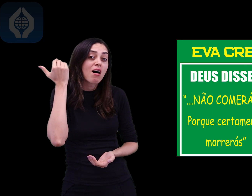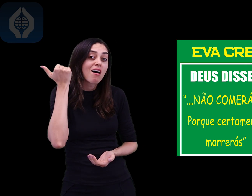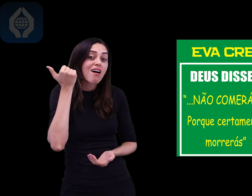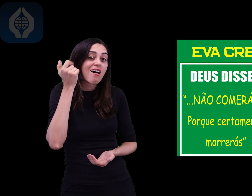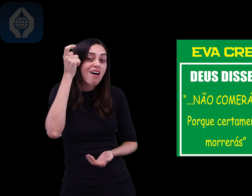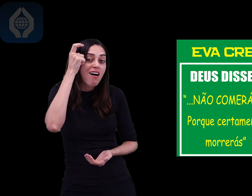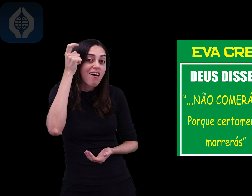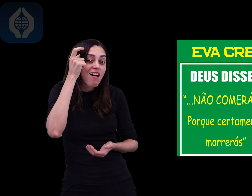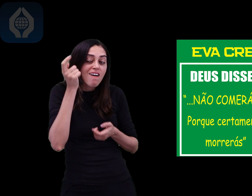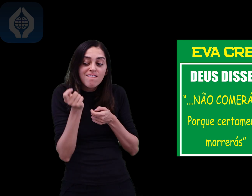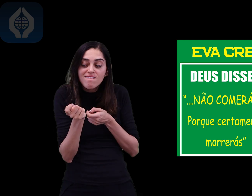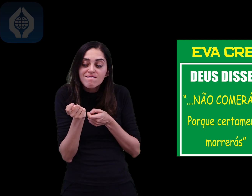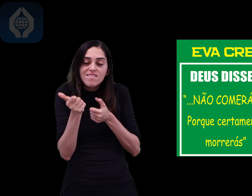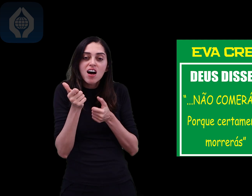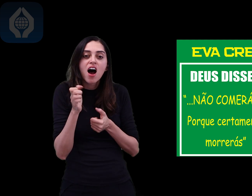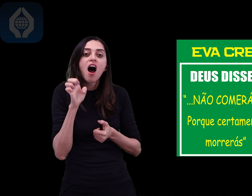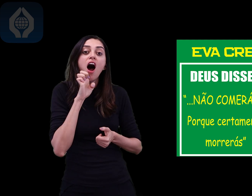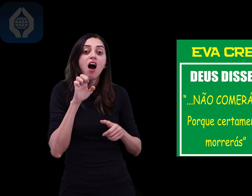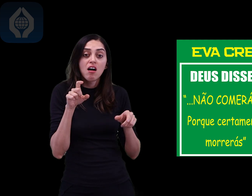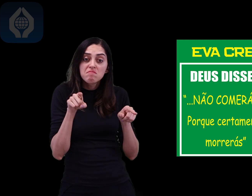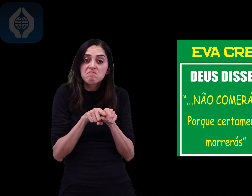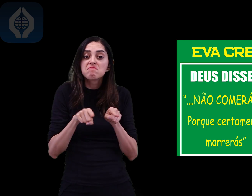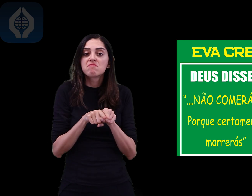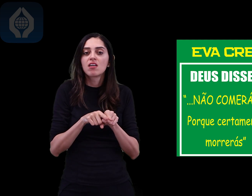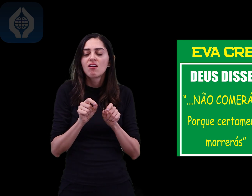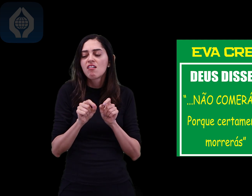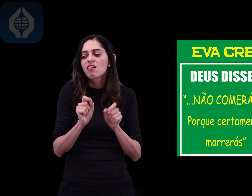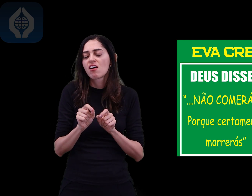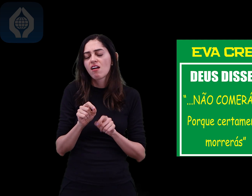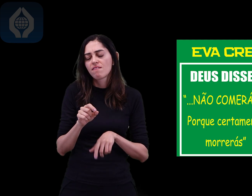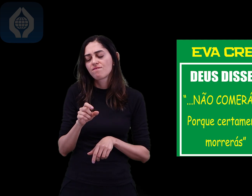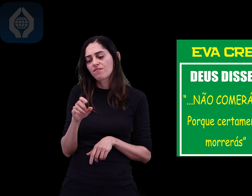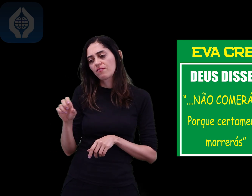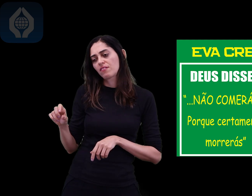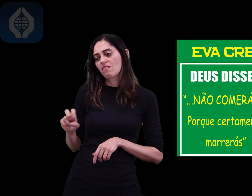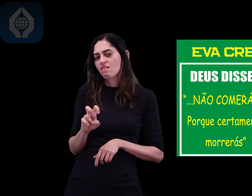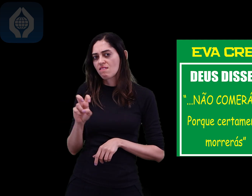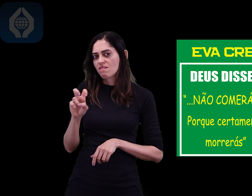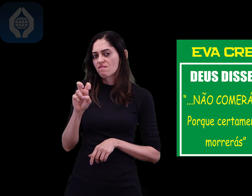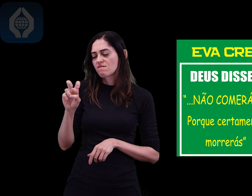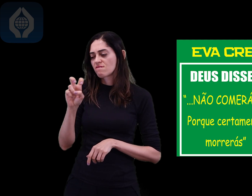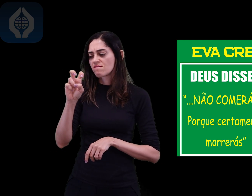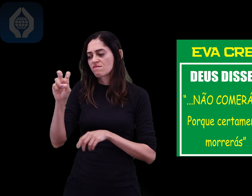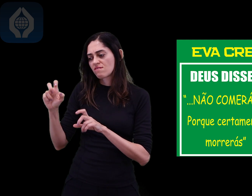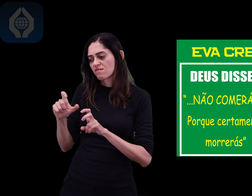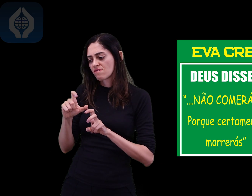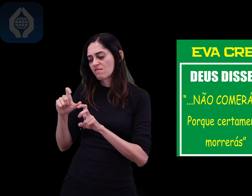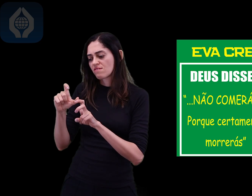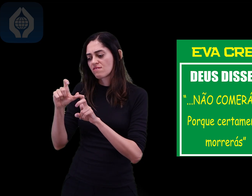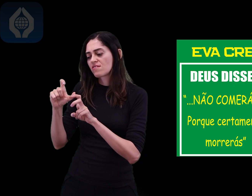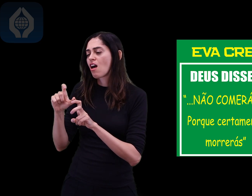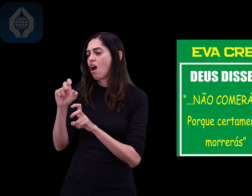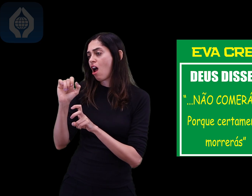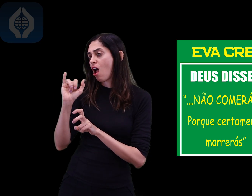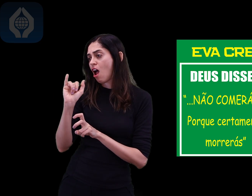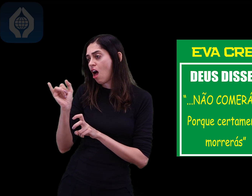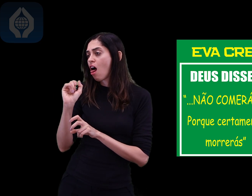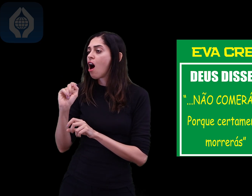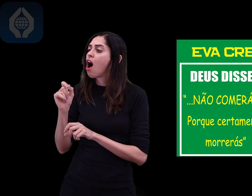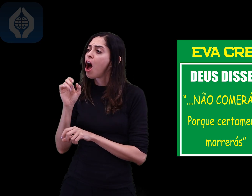de como ele enganou Eva? Ele lhe perguntou: Deus disse que vocês estavam proibidos de comer do fruto de todas as